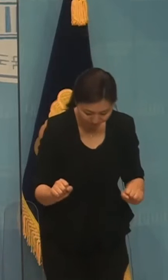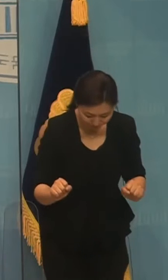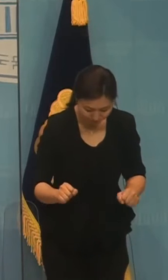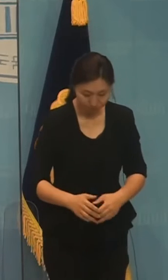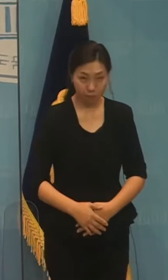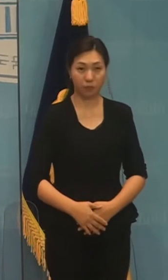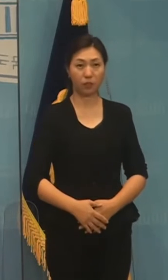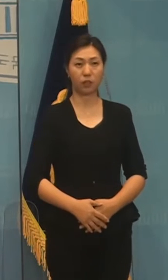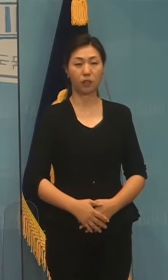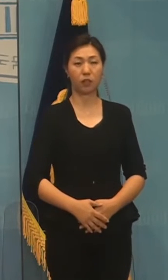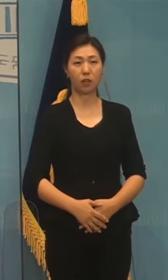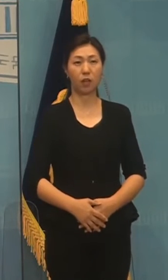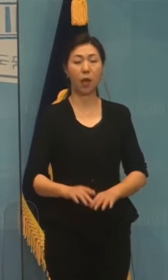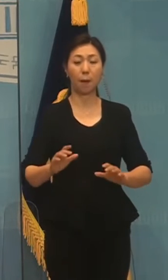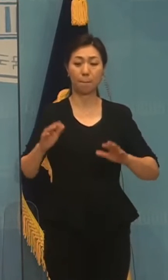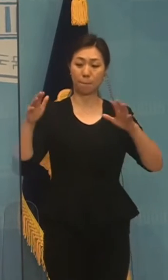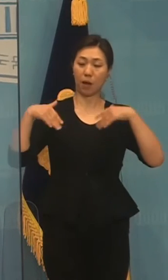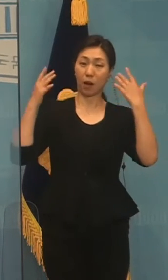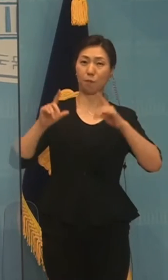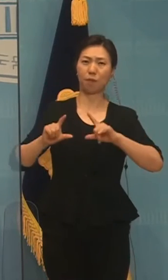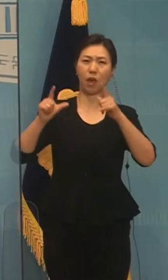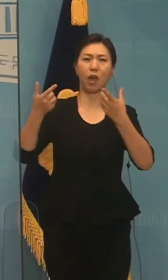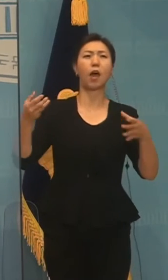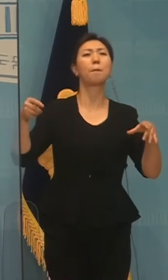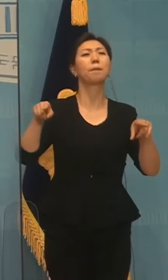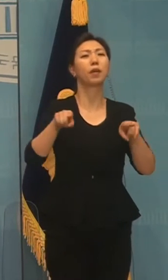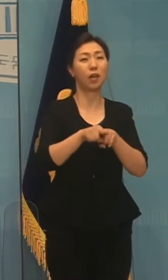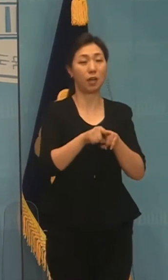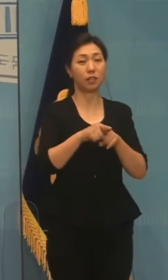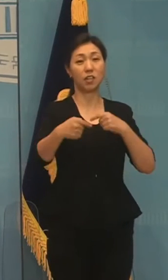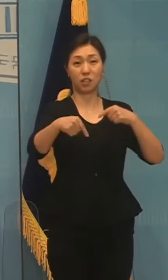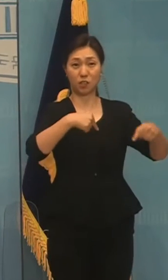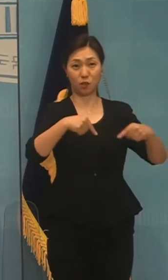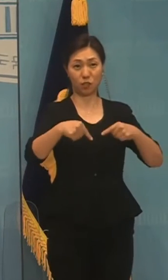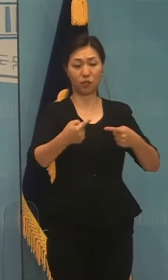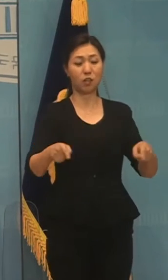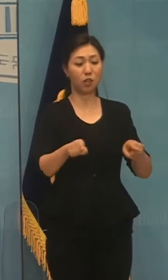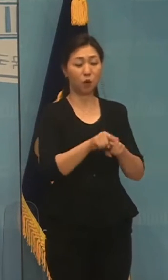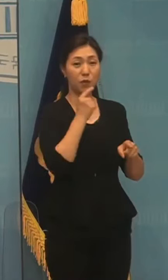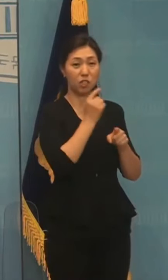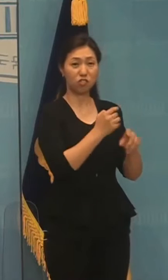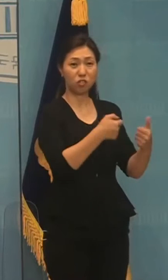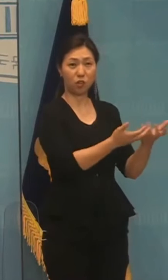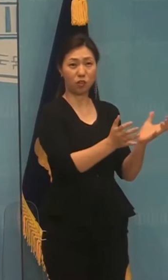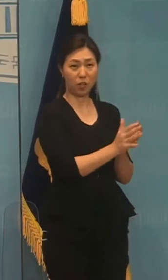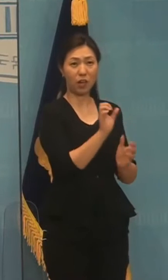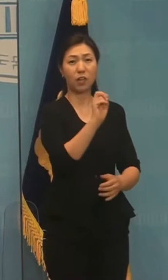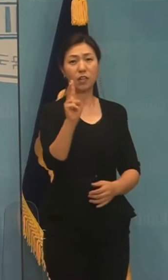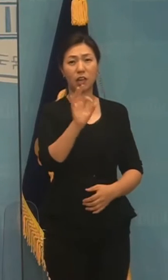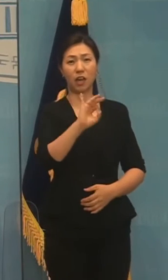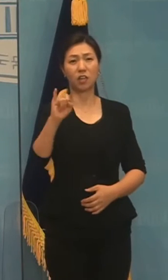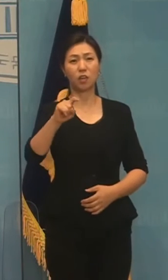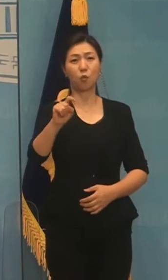안녕하십니까. 바람과 해를 담은 정치 더불어민주당 비례대표 국회의원 양효영입니다.